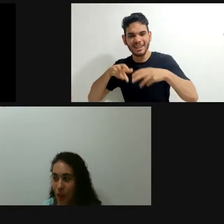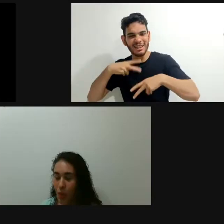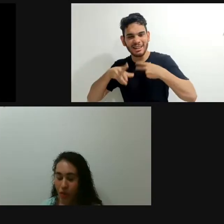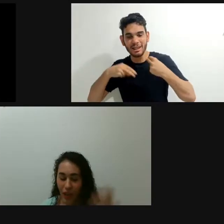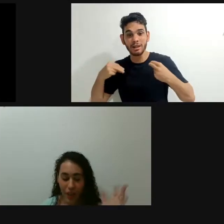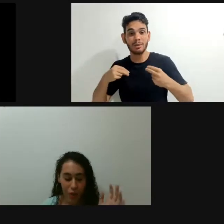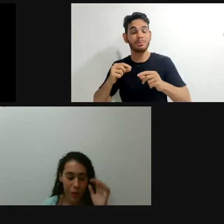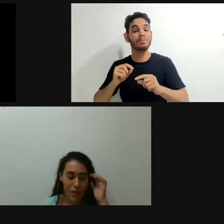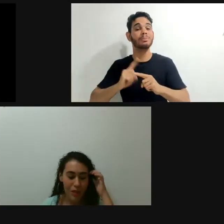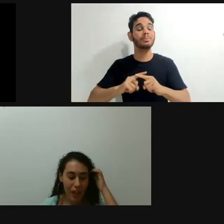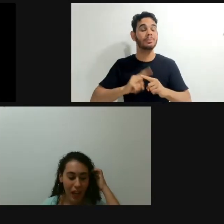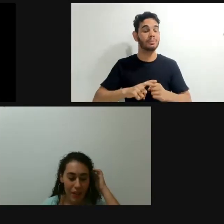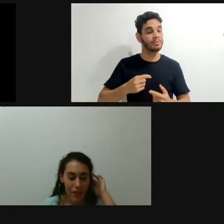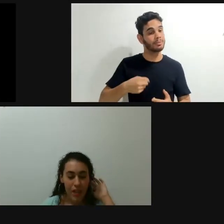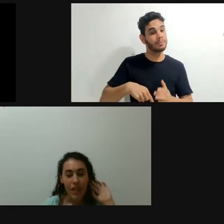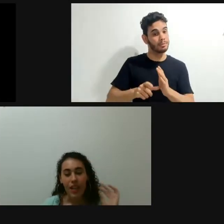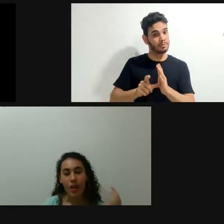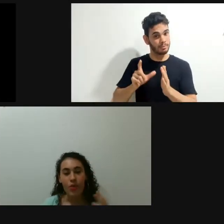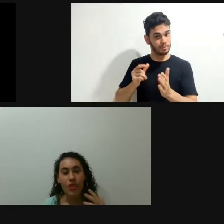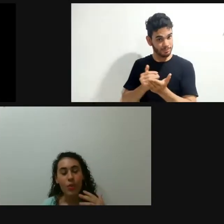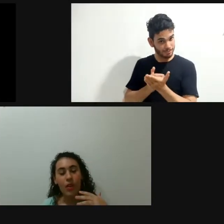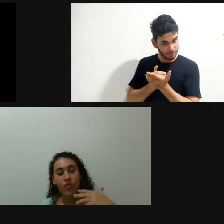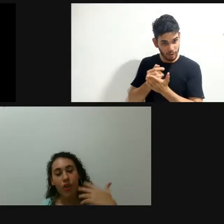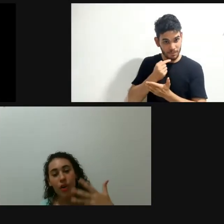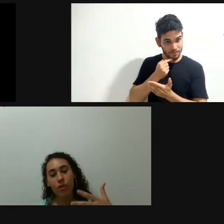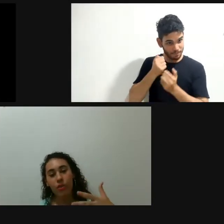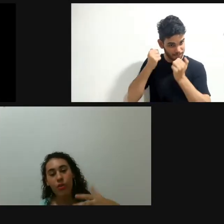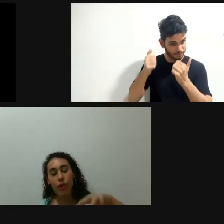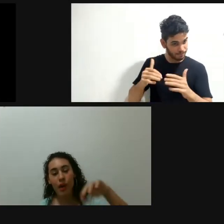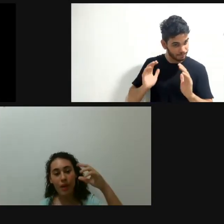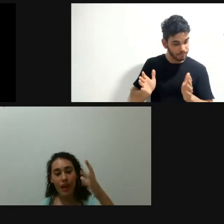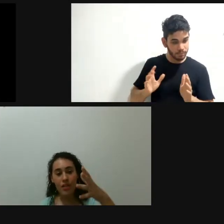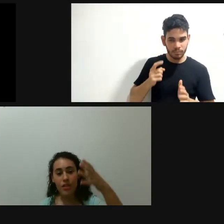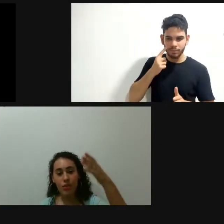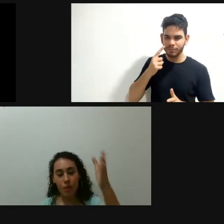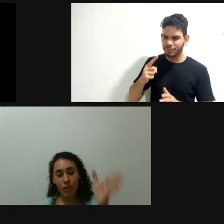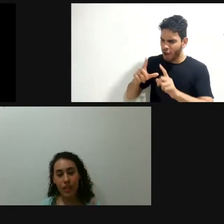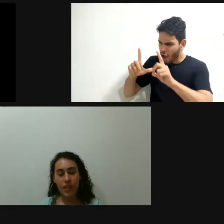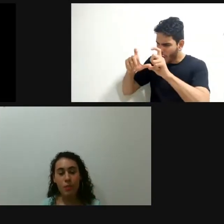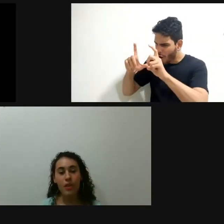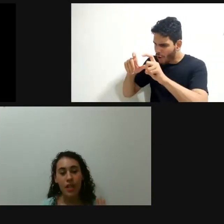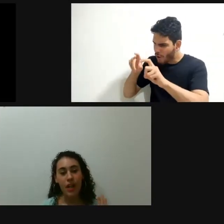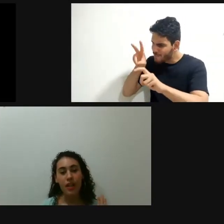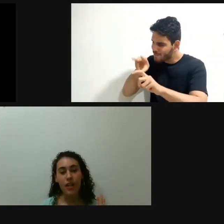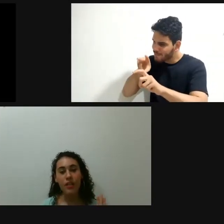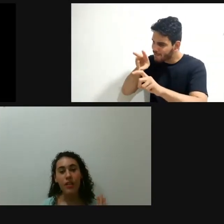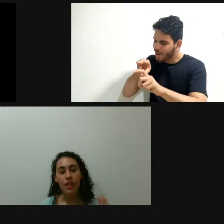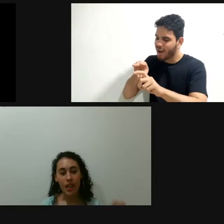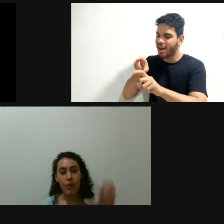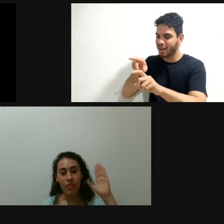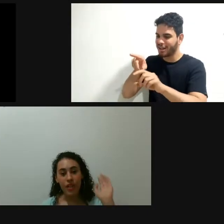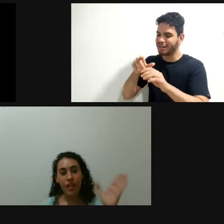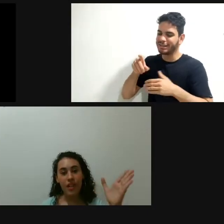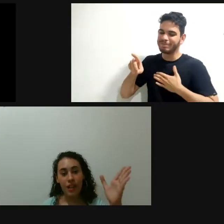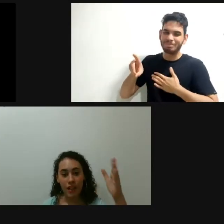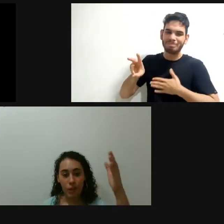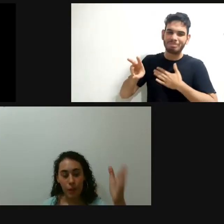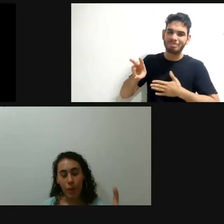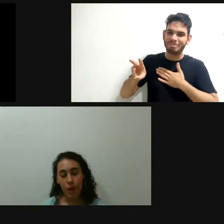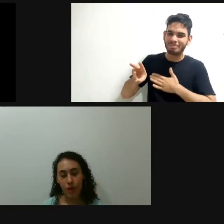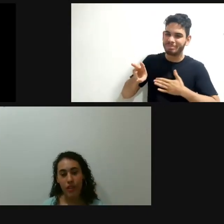Justamente porque, como eu falei no começo da live, eu vi uma foto, uma imagem de uma bonequinha de porcelana que era uma